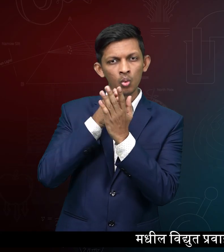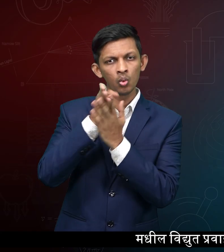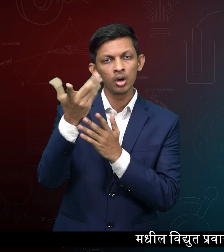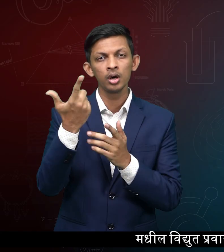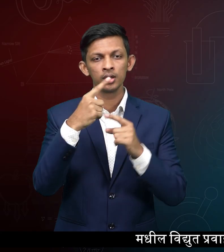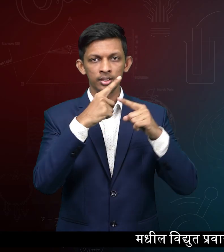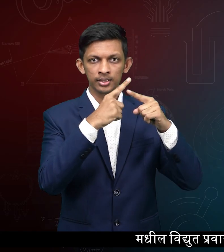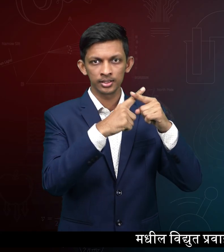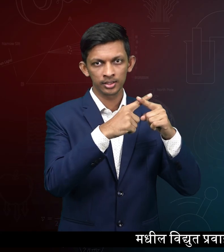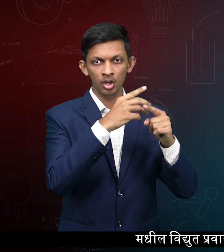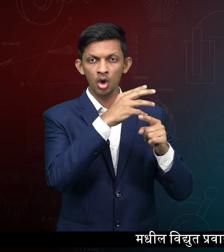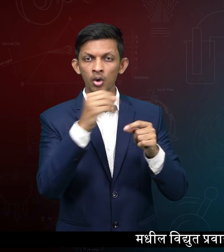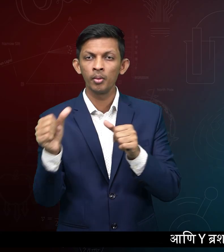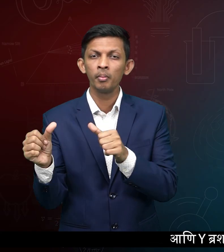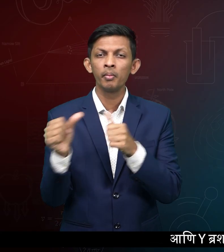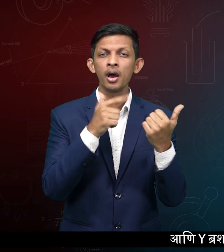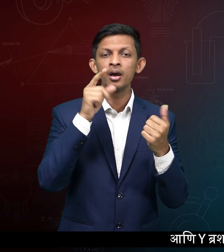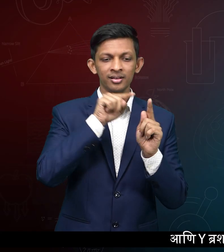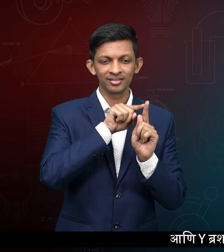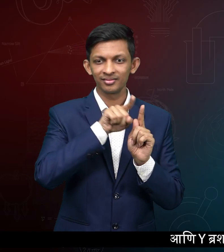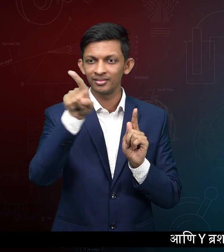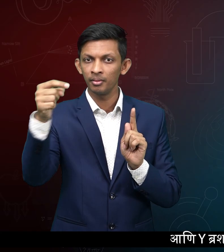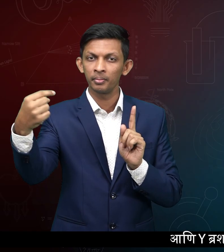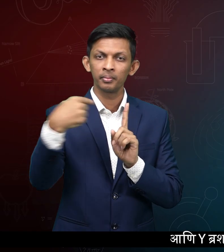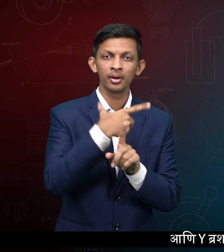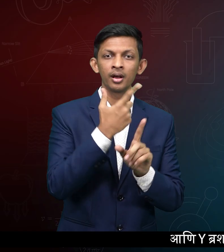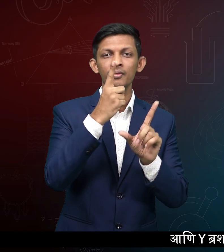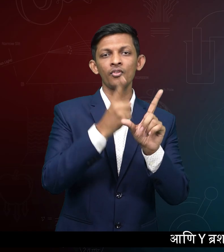करतो आणि Y ब्रशद्वारे पुन्हा बॅटरीकडे परत जातो.